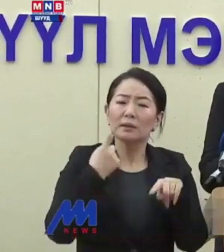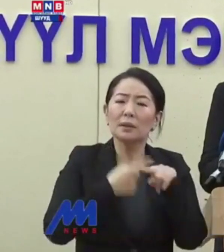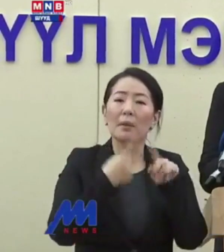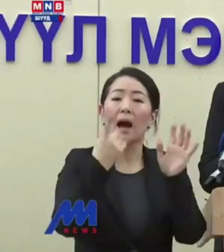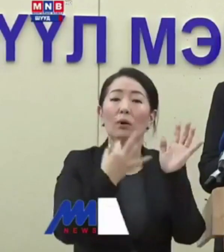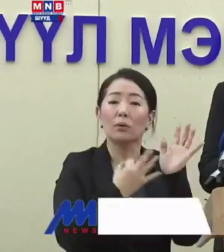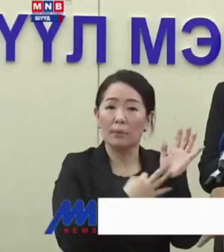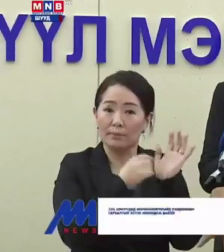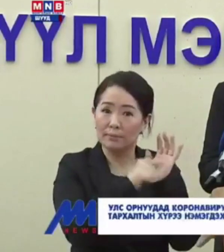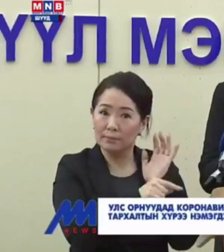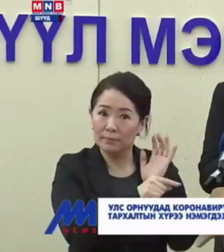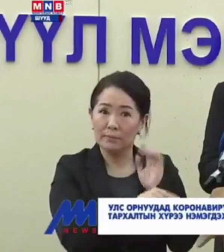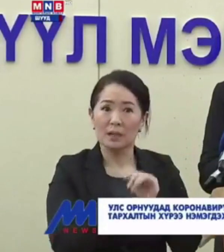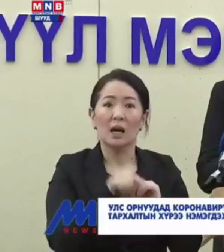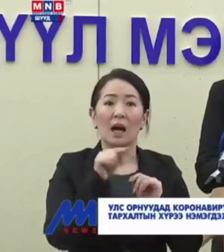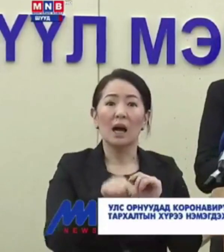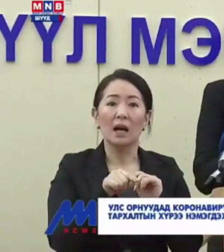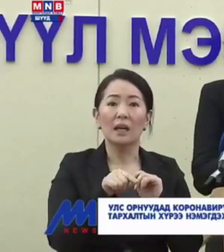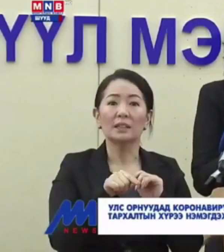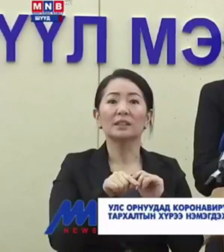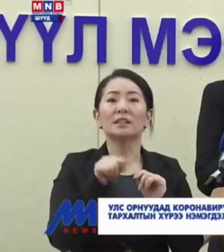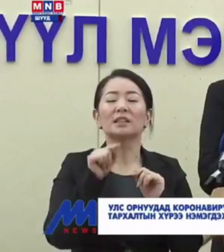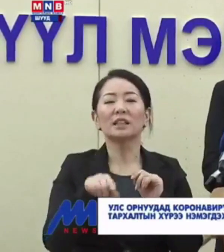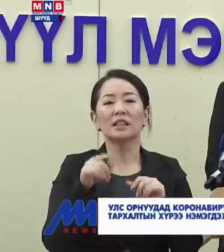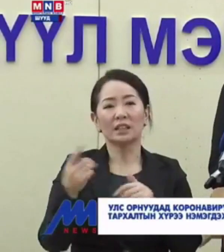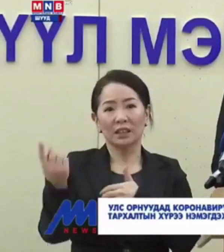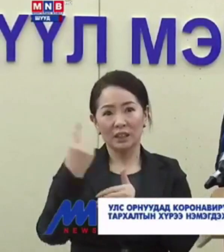халдварын тохиолдол 122.